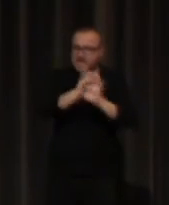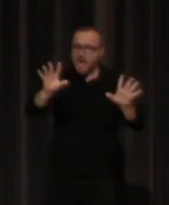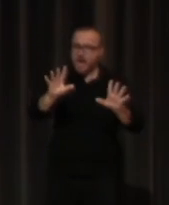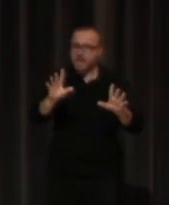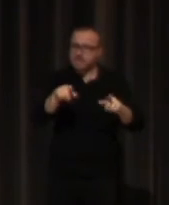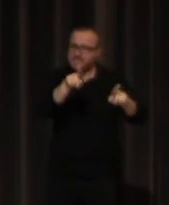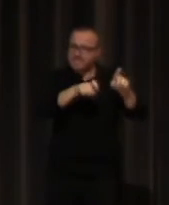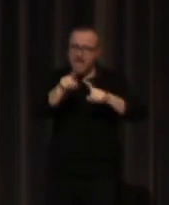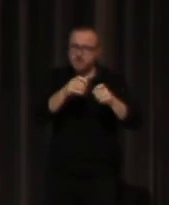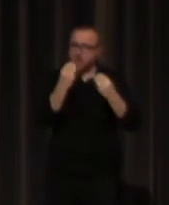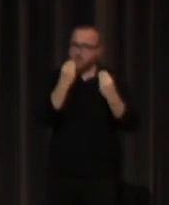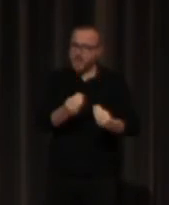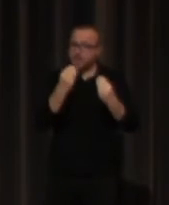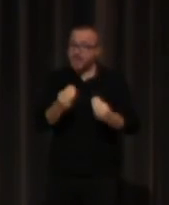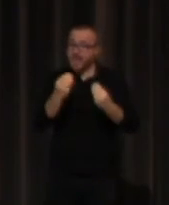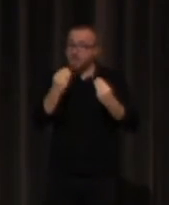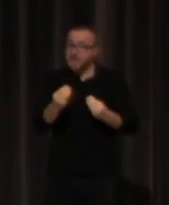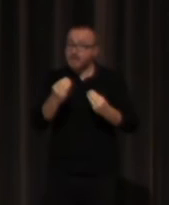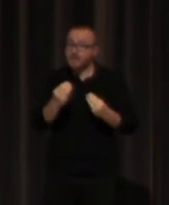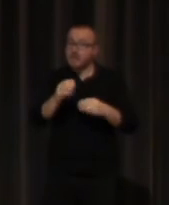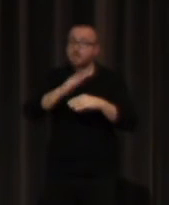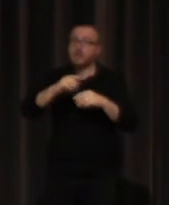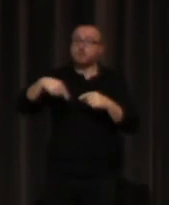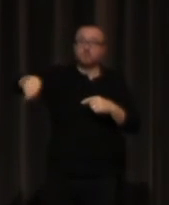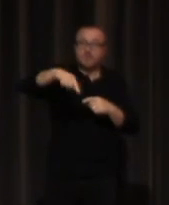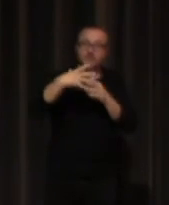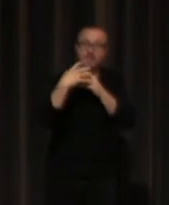úniques. Valor de dependre del